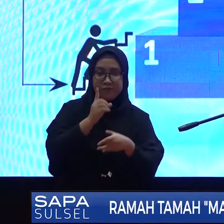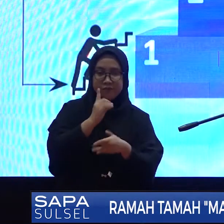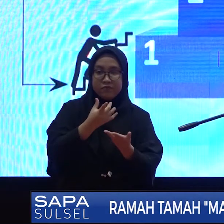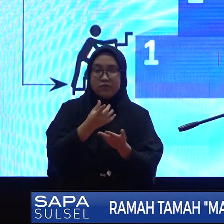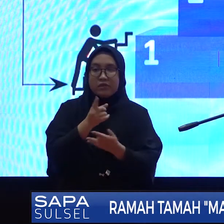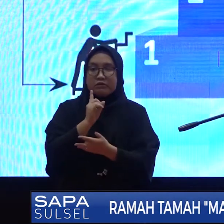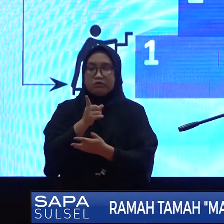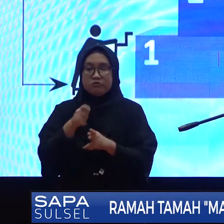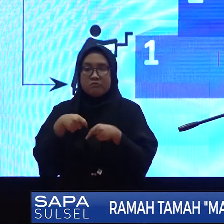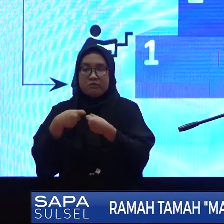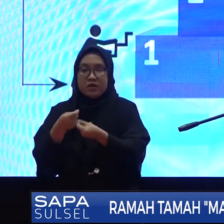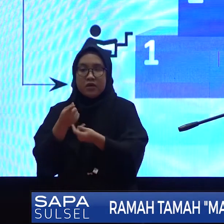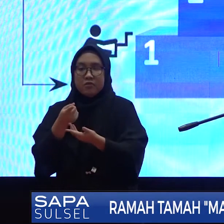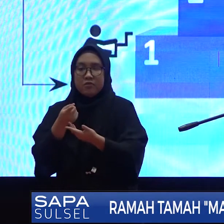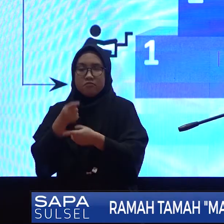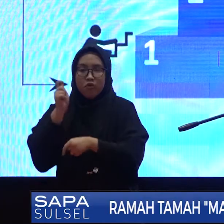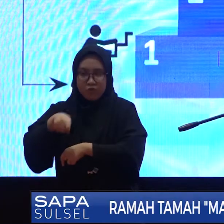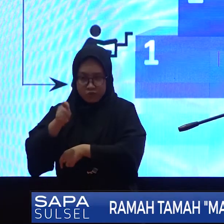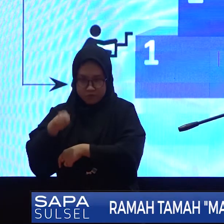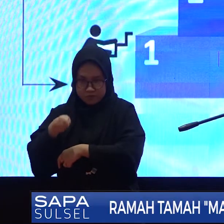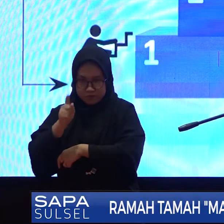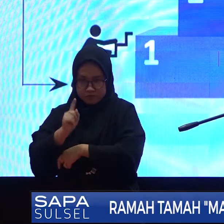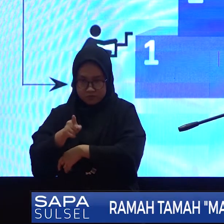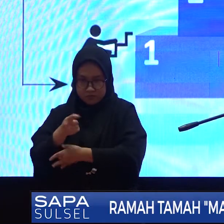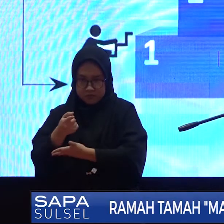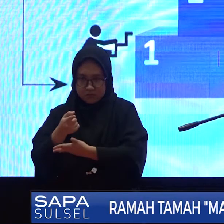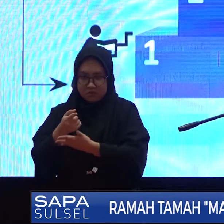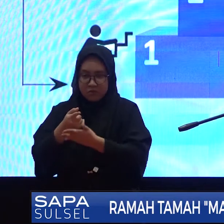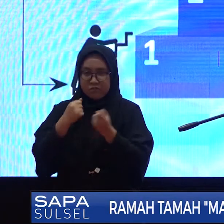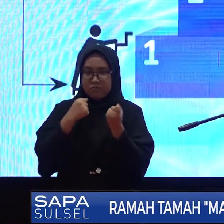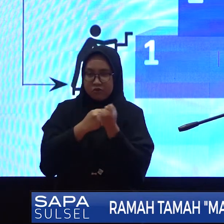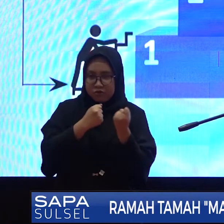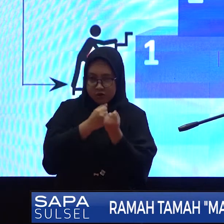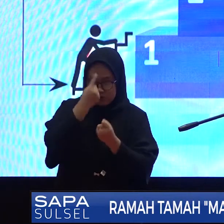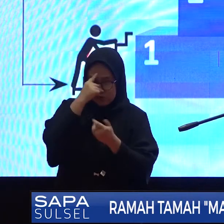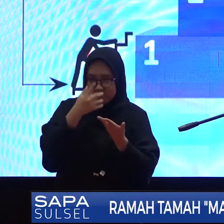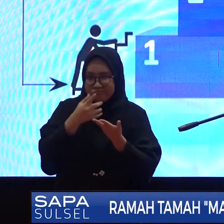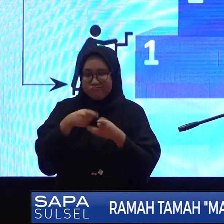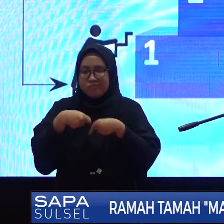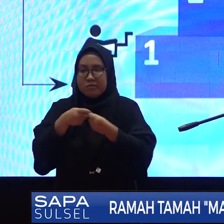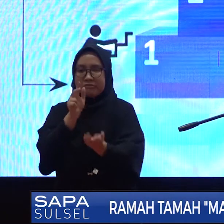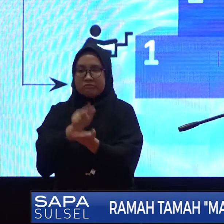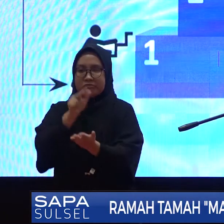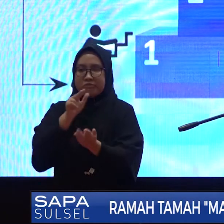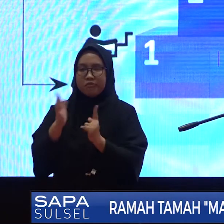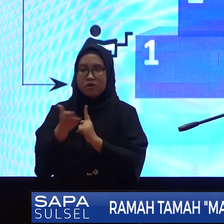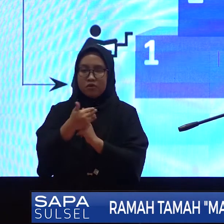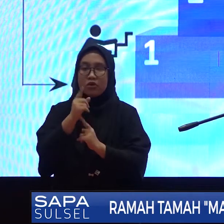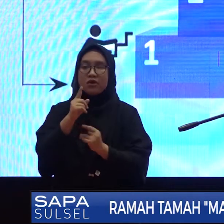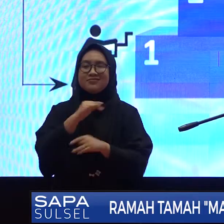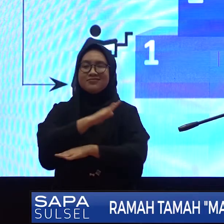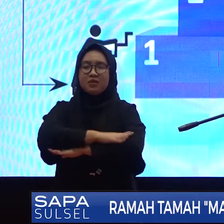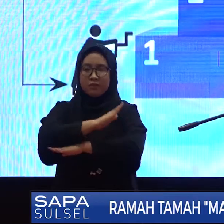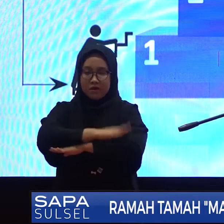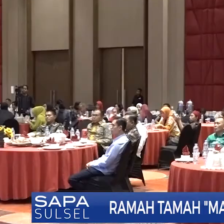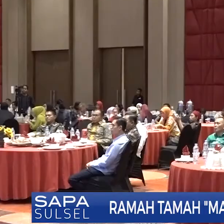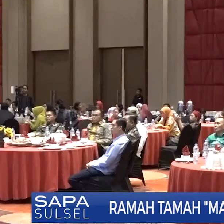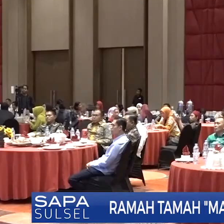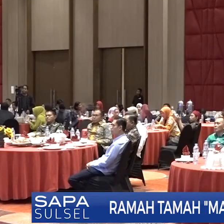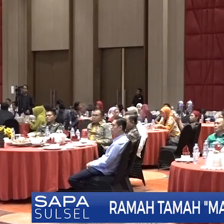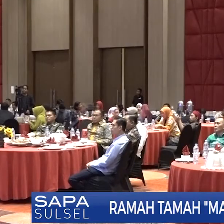yang melibatkan aparat penegak hukum forum ini dibentuk untuk memberi kepastian perlindungan dan jaminan atas